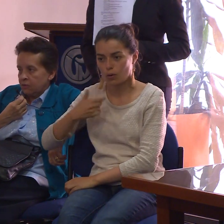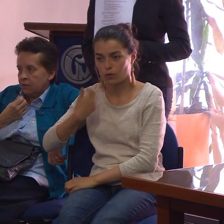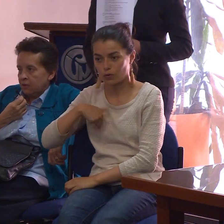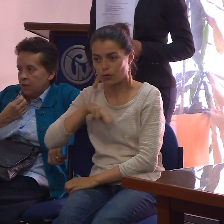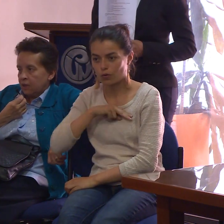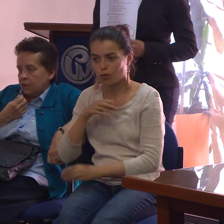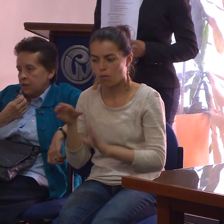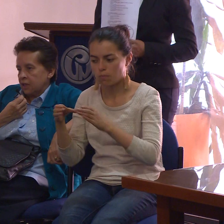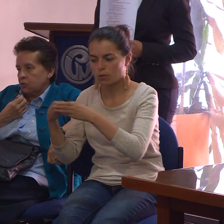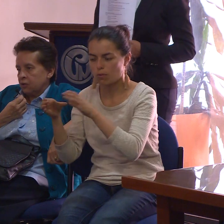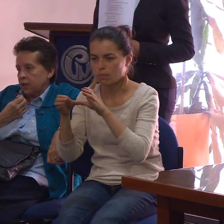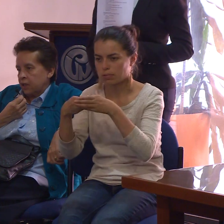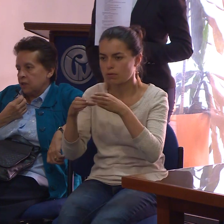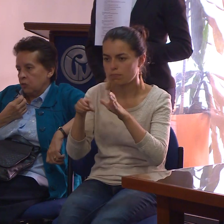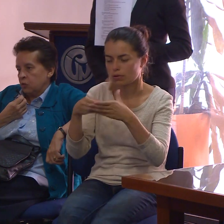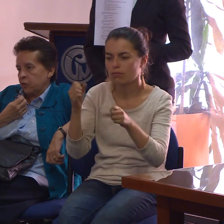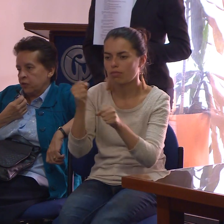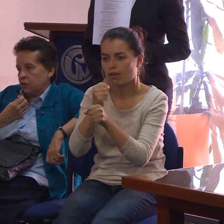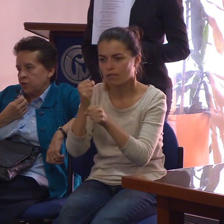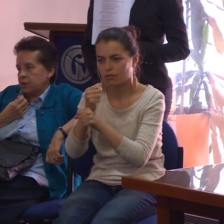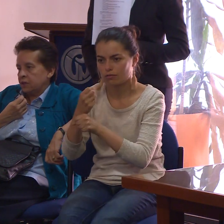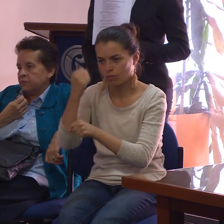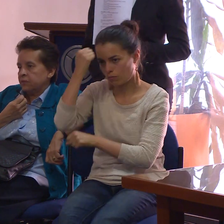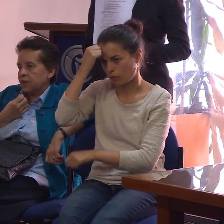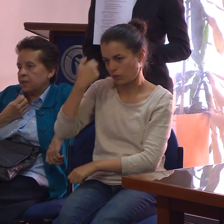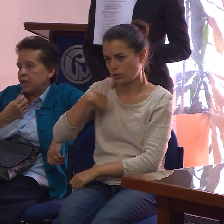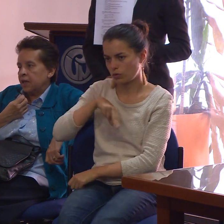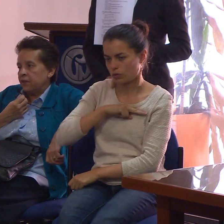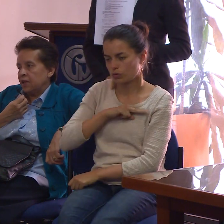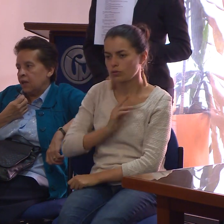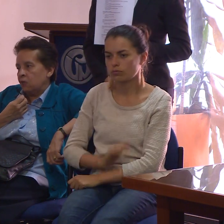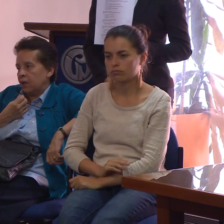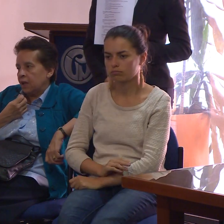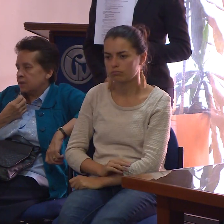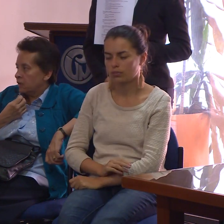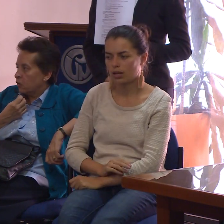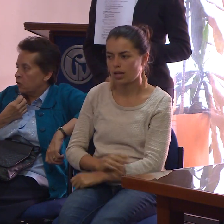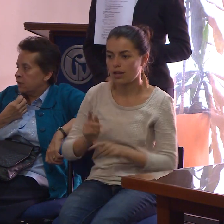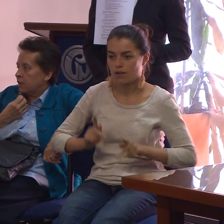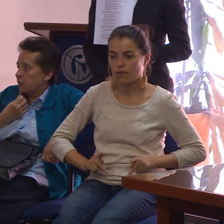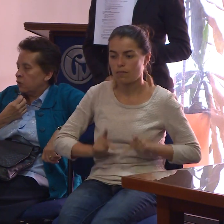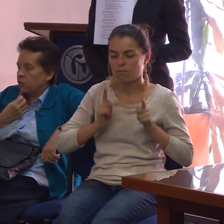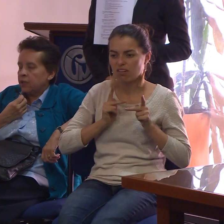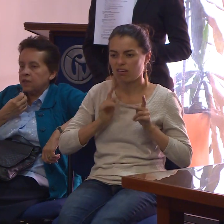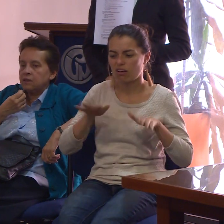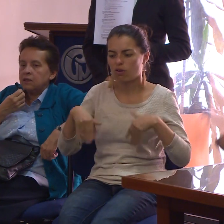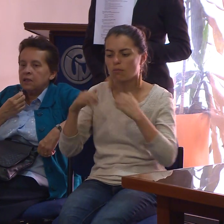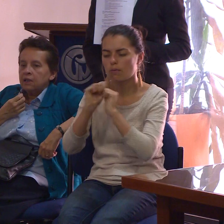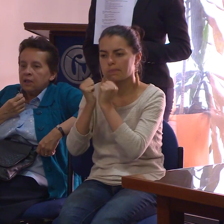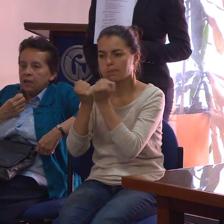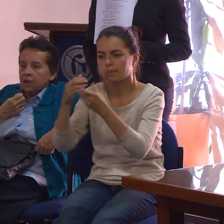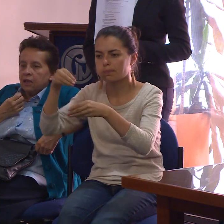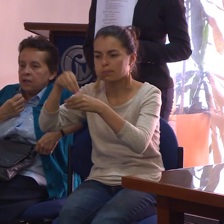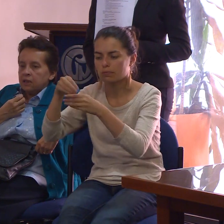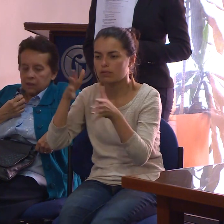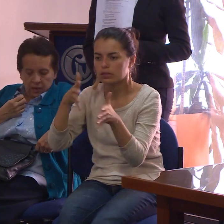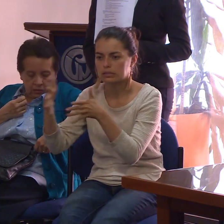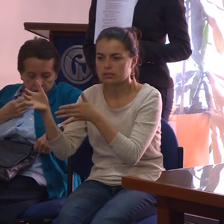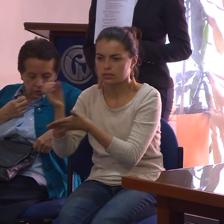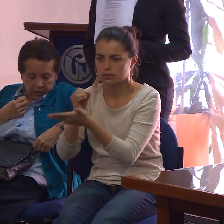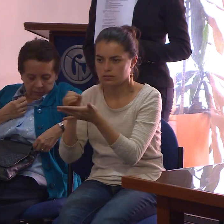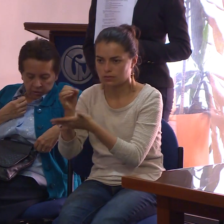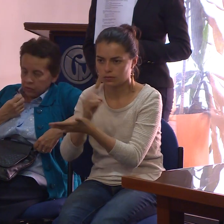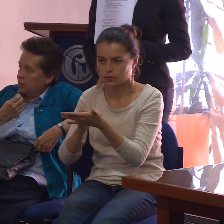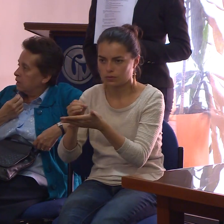estamos, de quienes somos profesores, ¿cierto? Traer la vida al aula de clase de biología